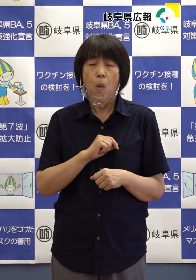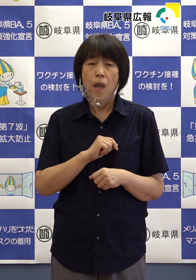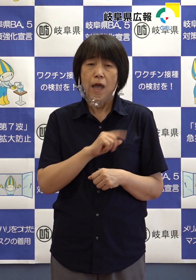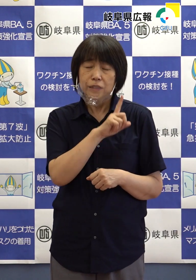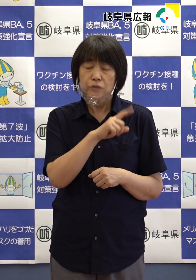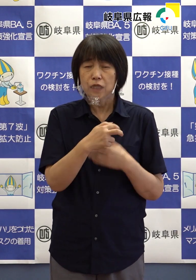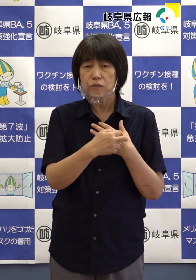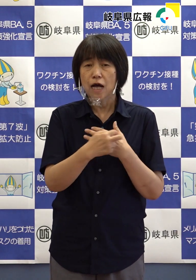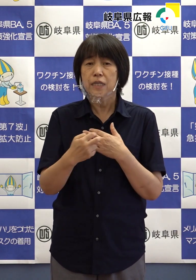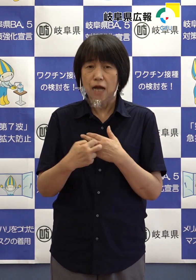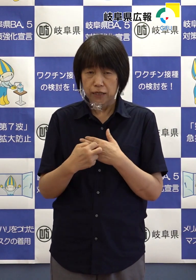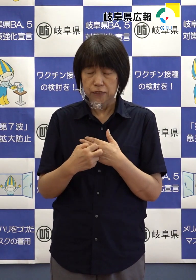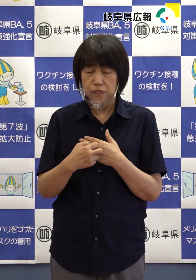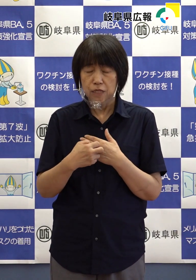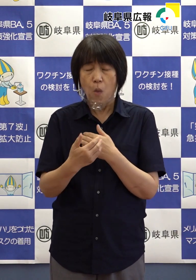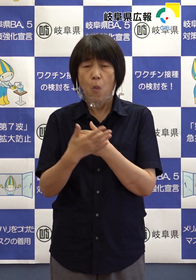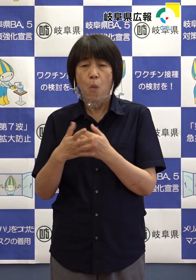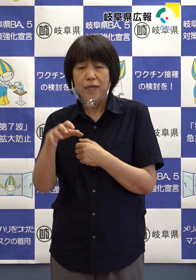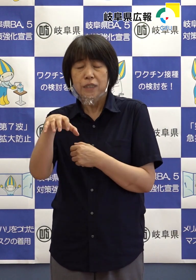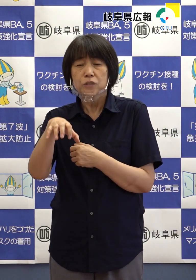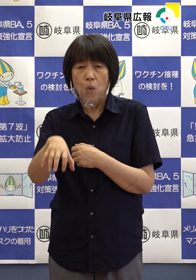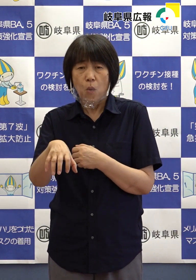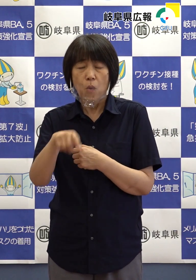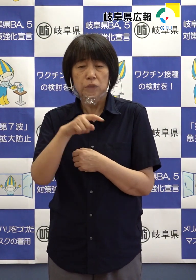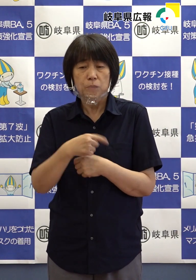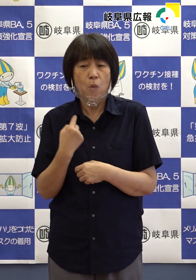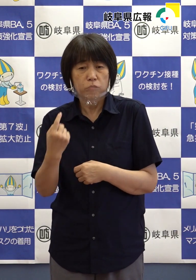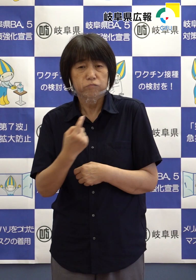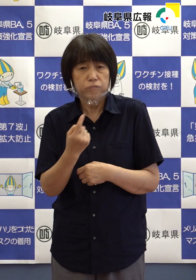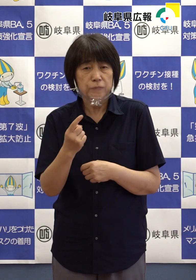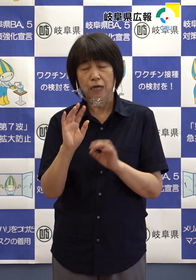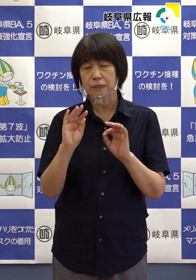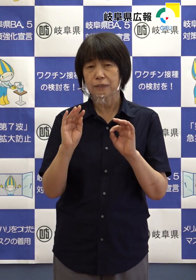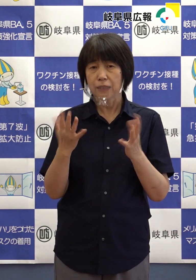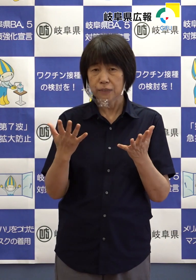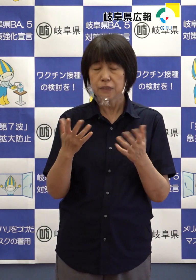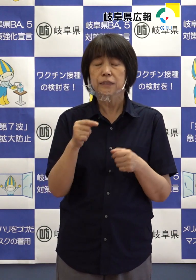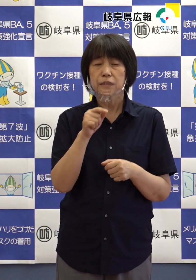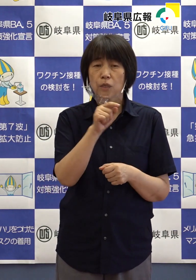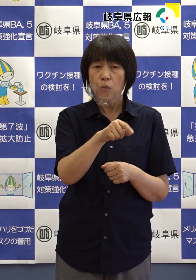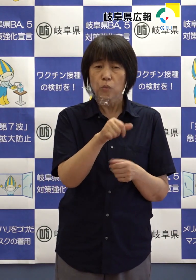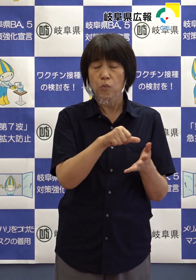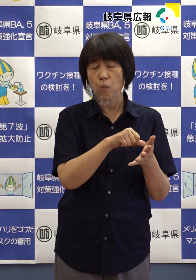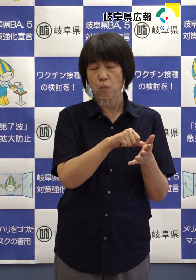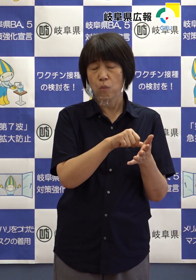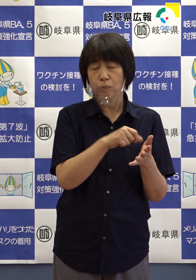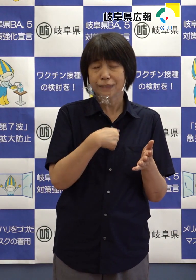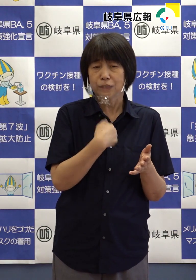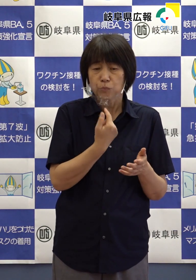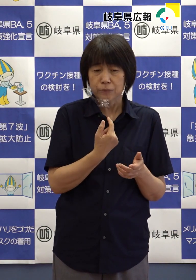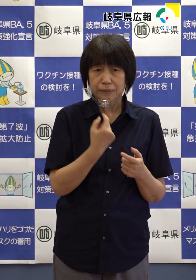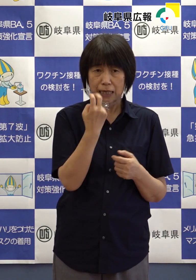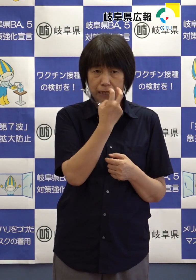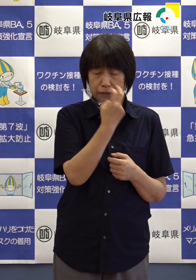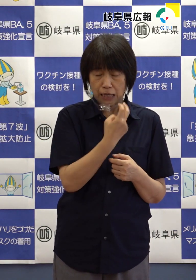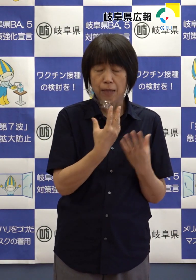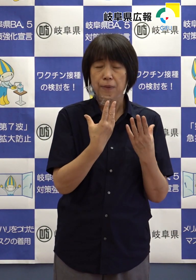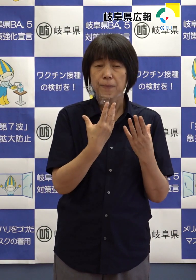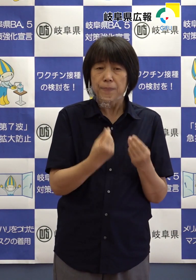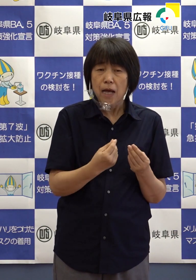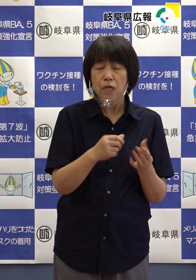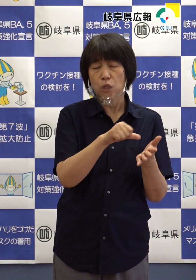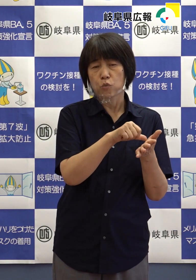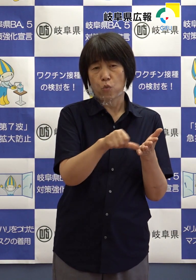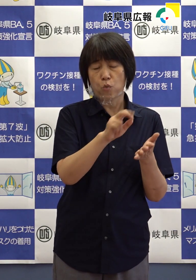さあですまああるしバイパスですねそこであの本当に軽い人たちはもうそこであのある程度そうあのなんという